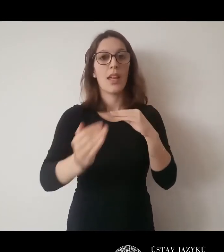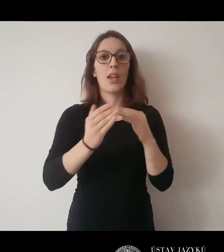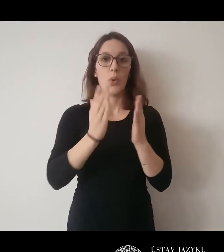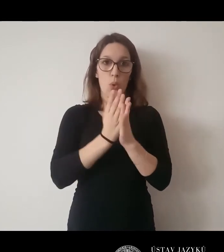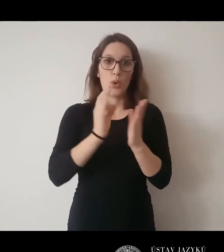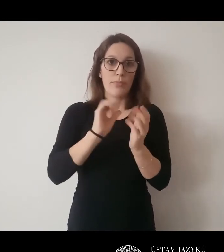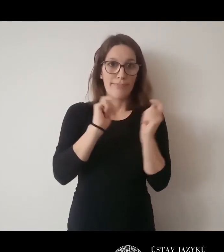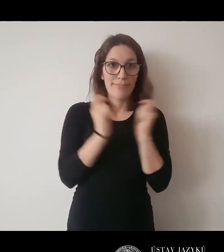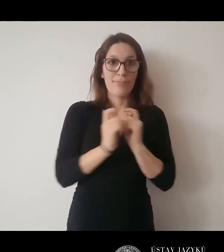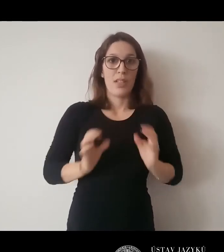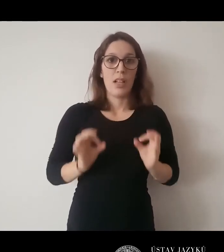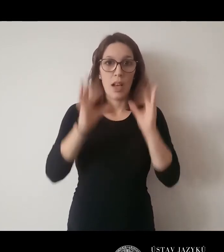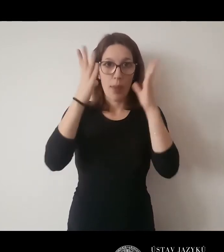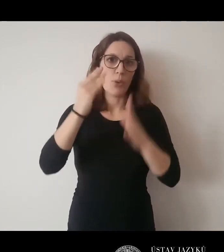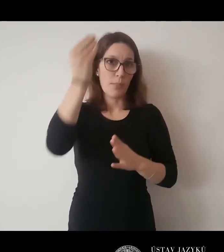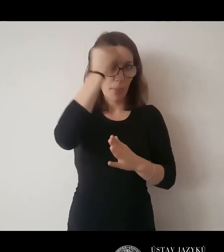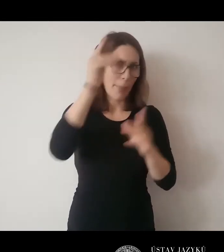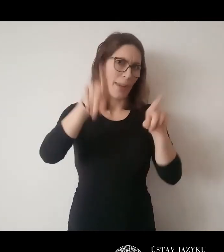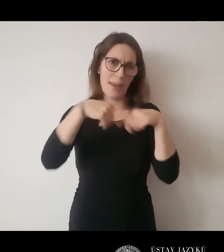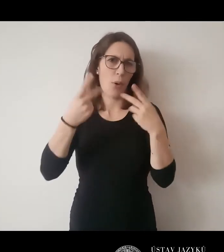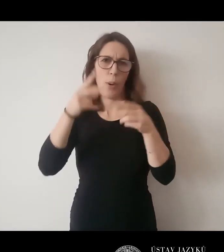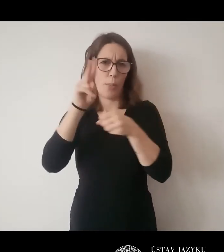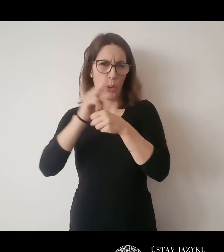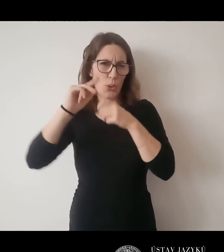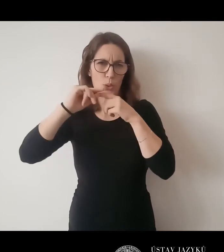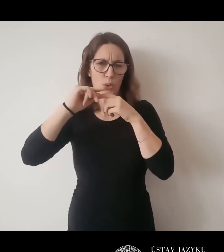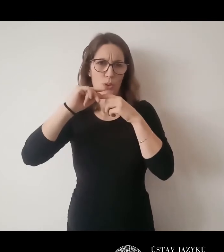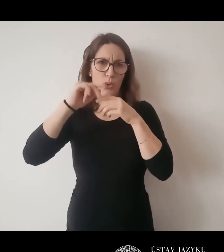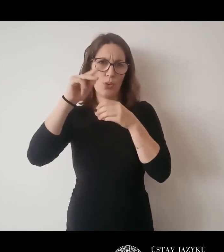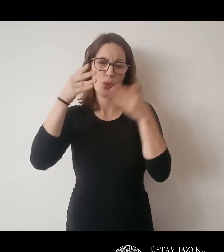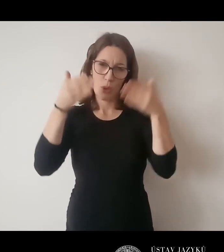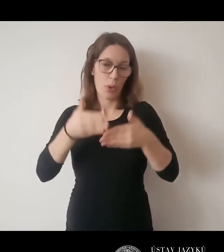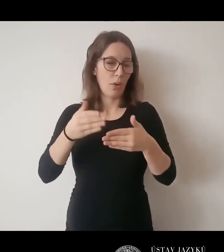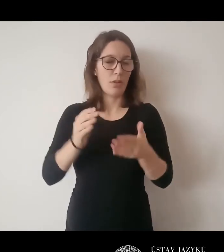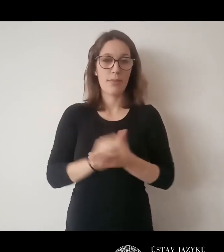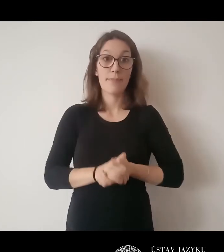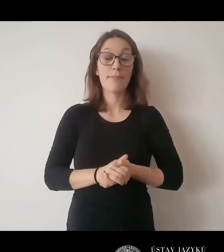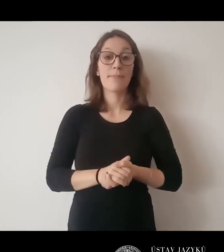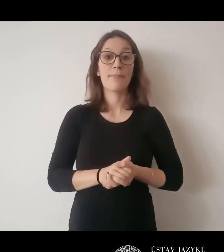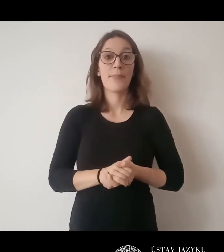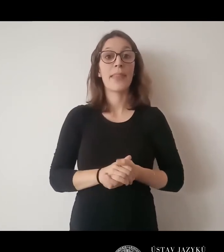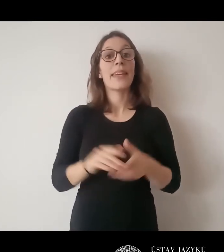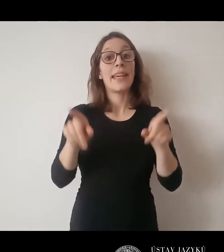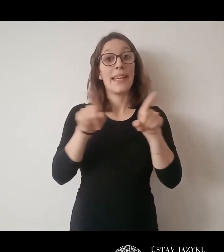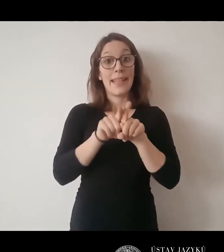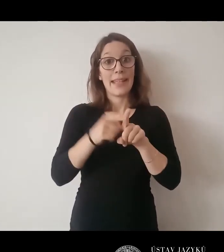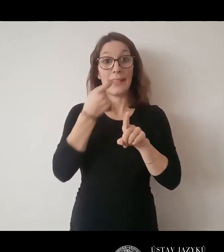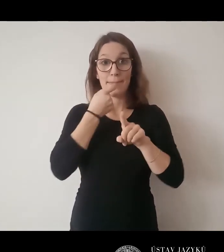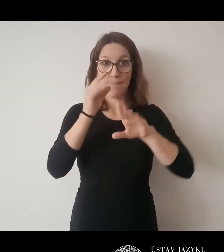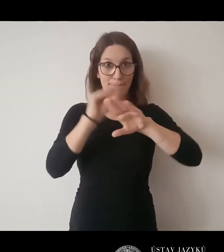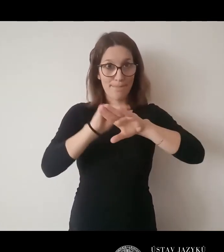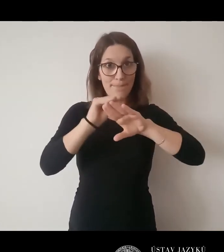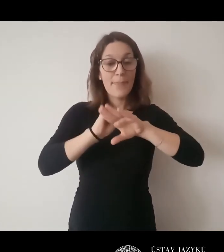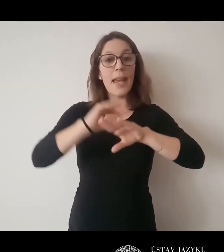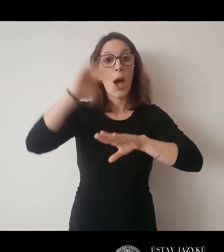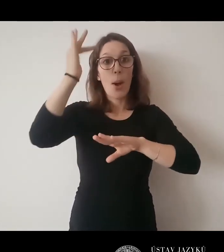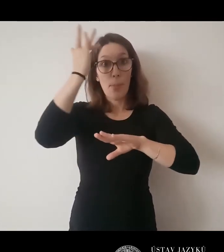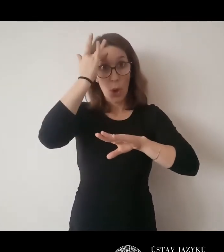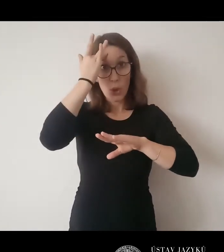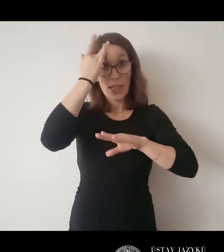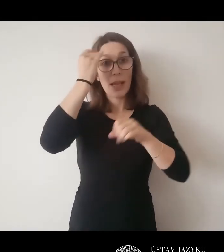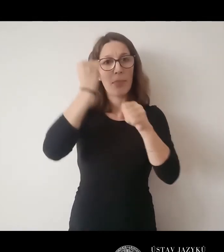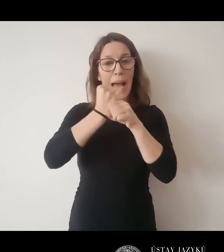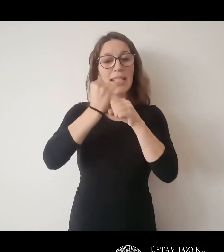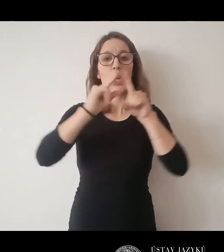zlepšení například v oblasti, jak jsme ji zmiňovali, pozornosti či paměti. Určitě je dobré zmínit, že mozkovou činnost dělíme do různých frekvenčních